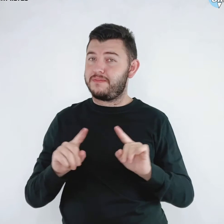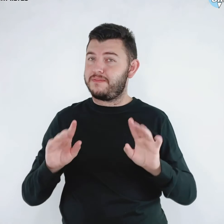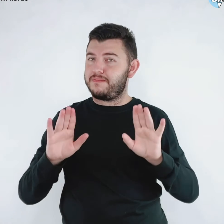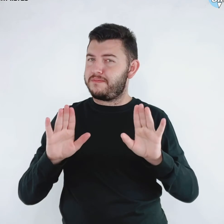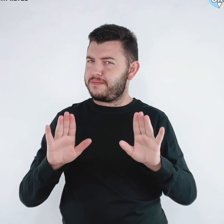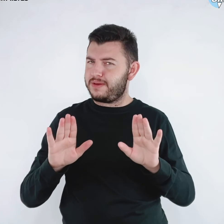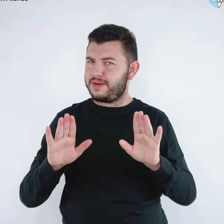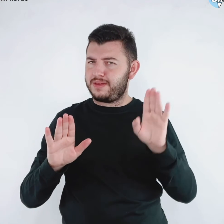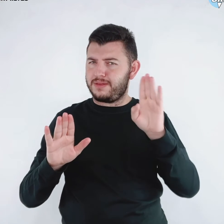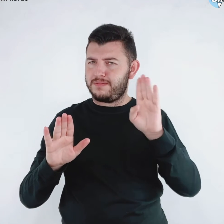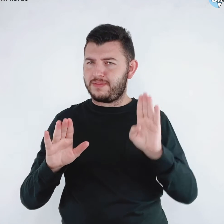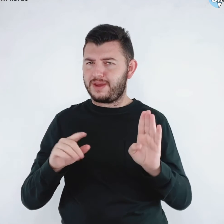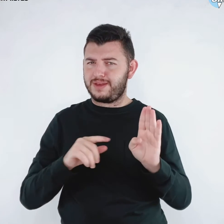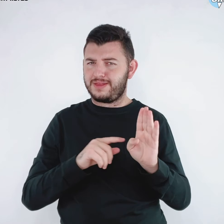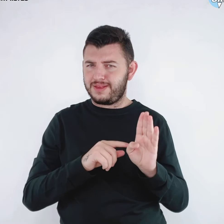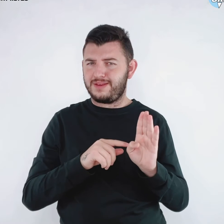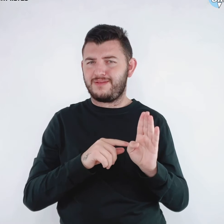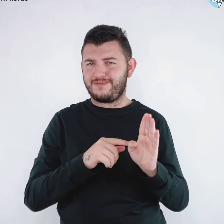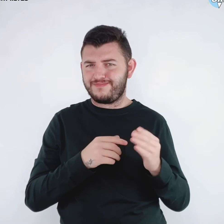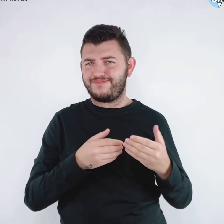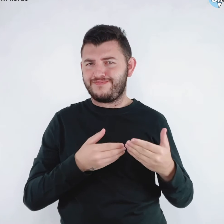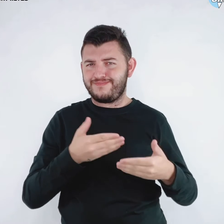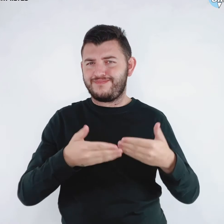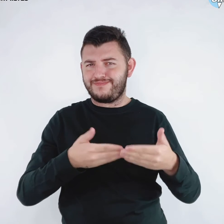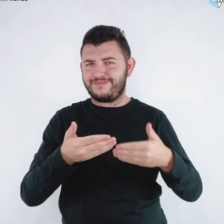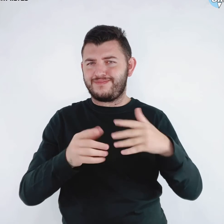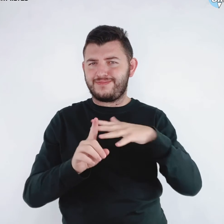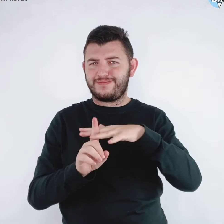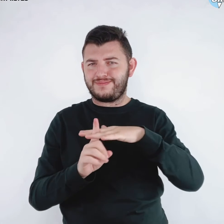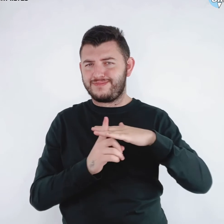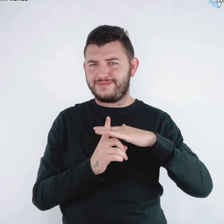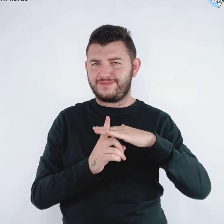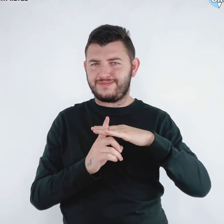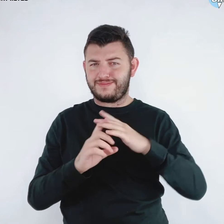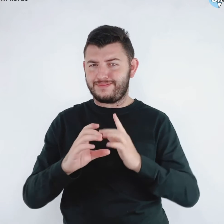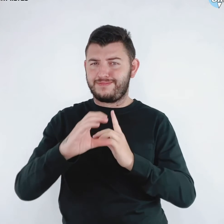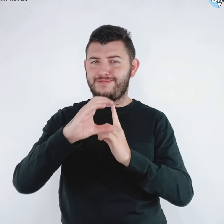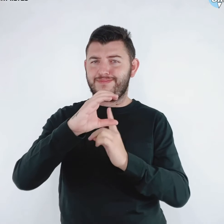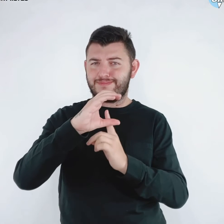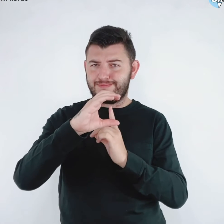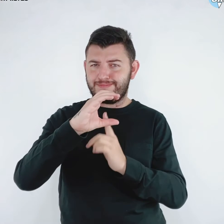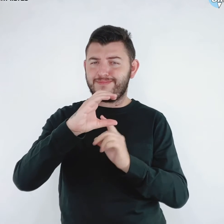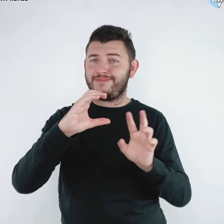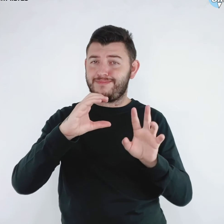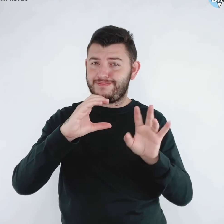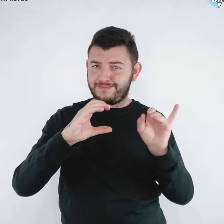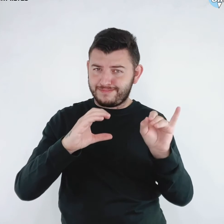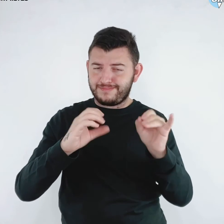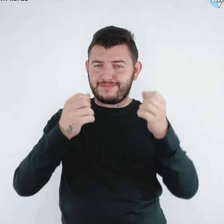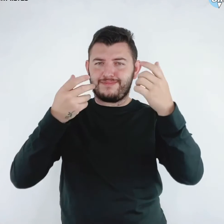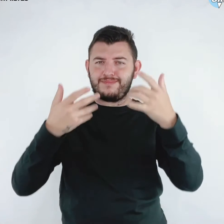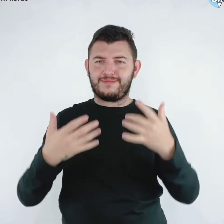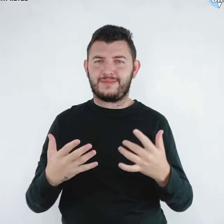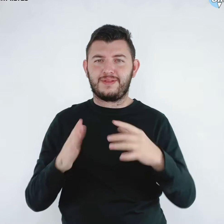concluindo que o nosso Brasil caminhava para o socialismo, para o comunismo." Observa